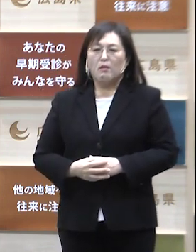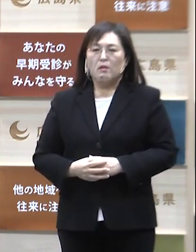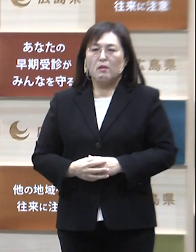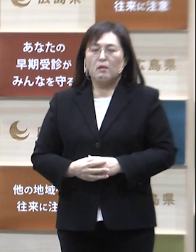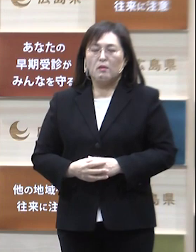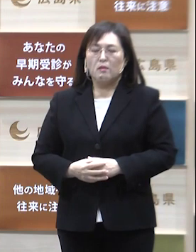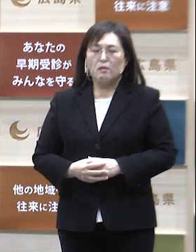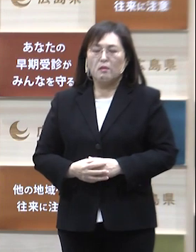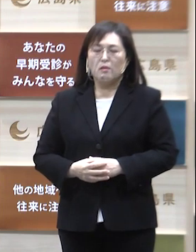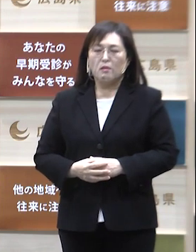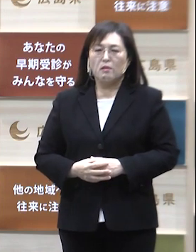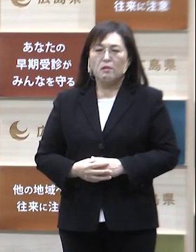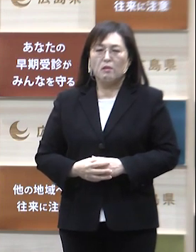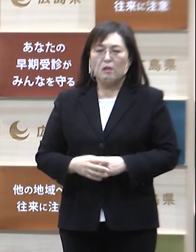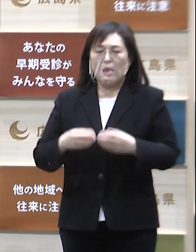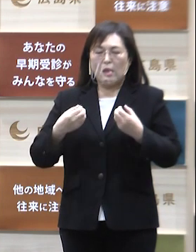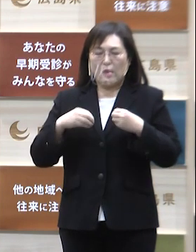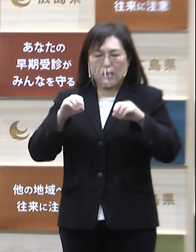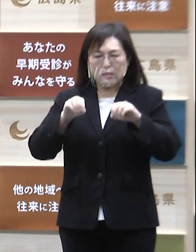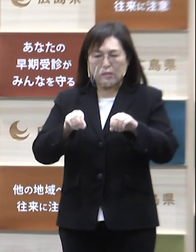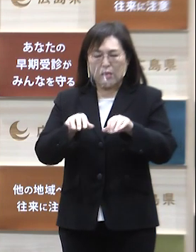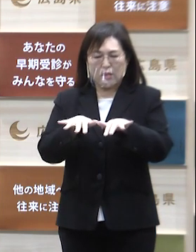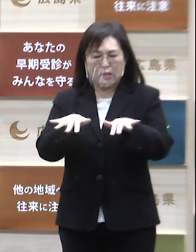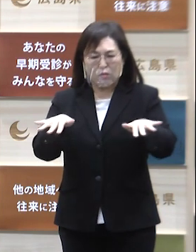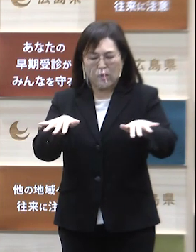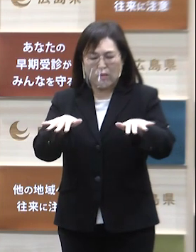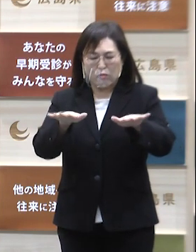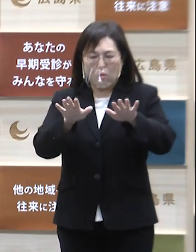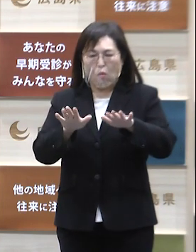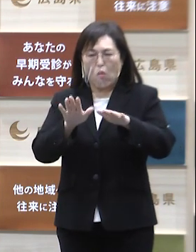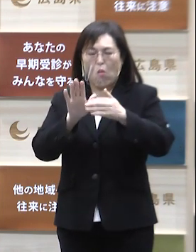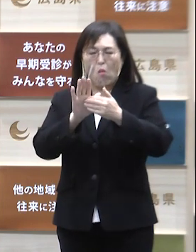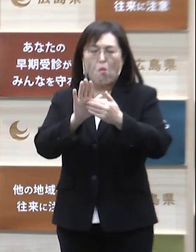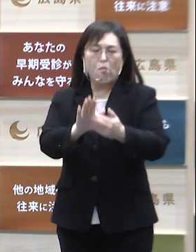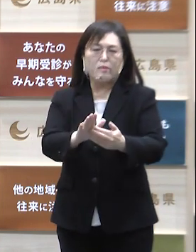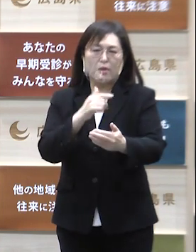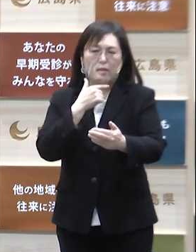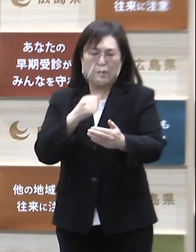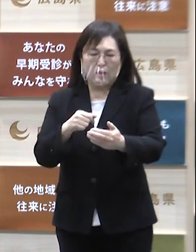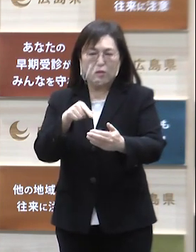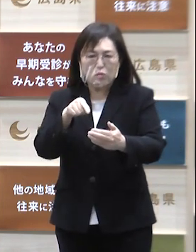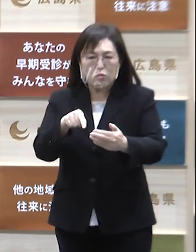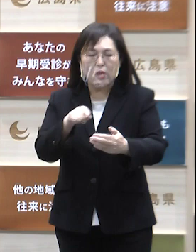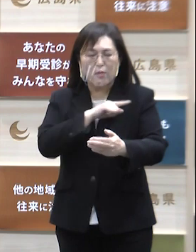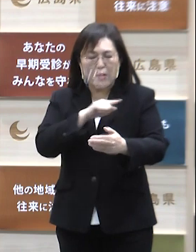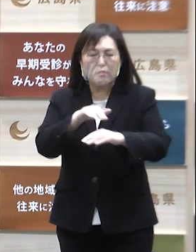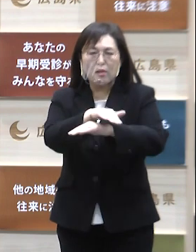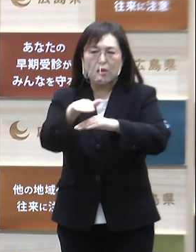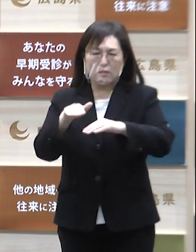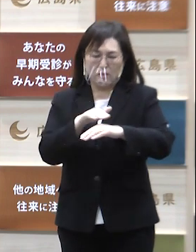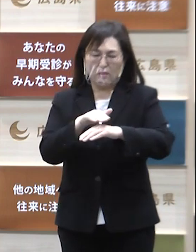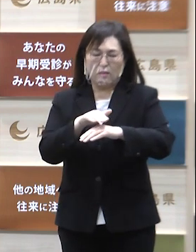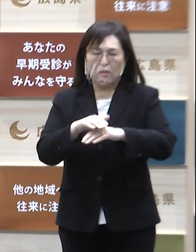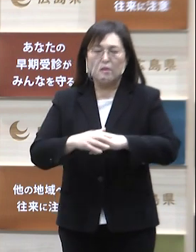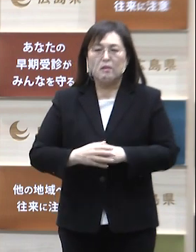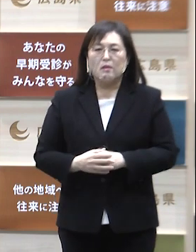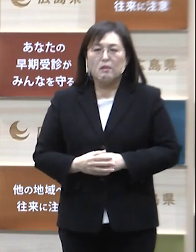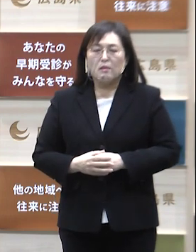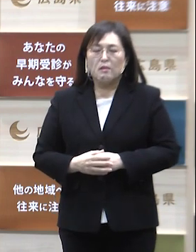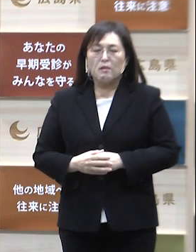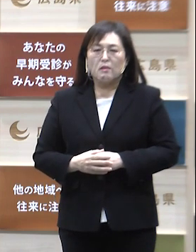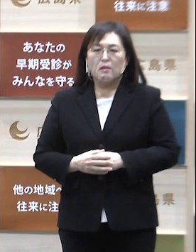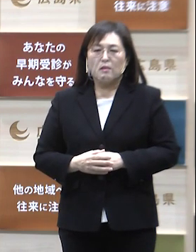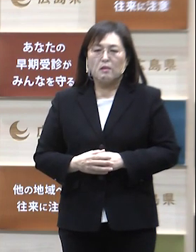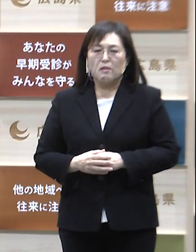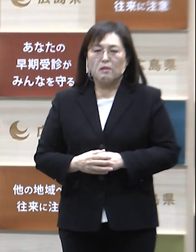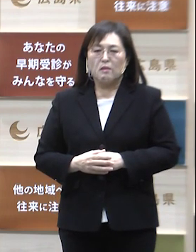まずですね、やはり感染を抑えるということが非常に重要だと思います。結局 感染